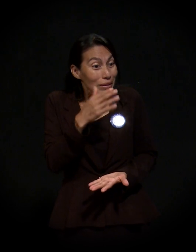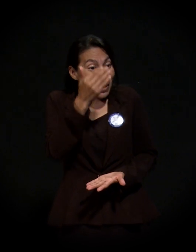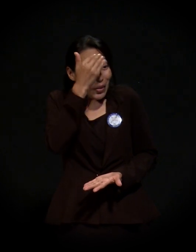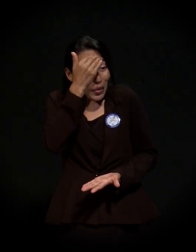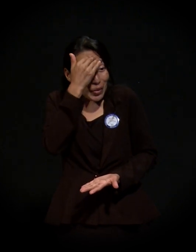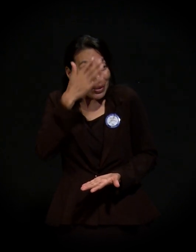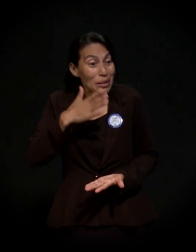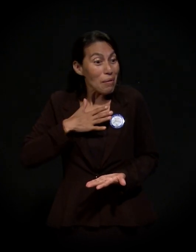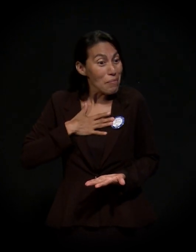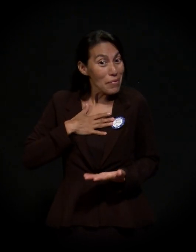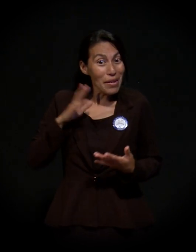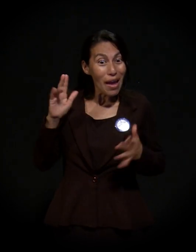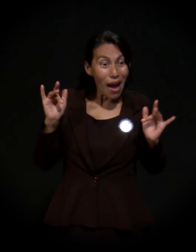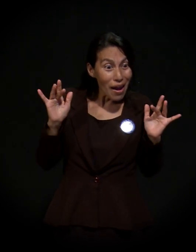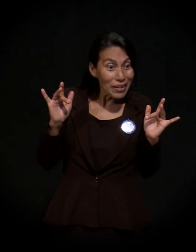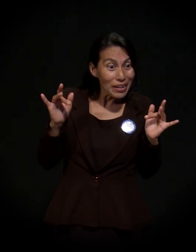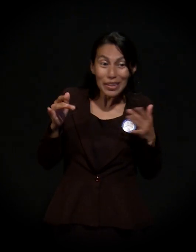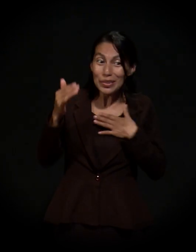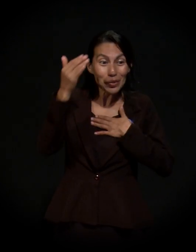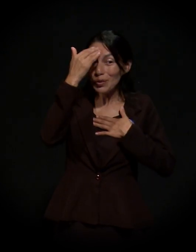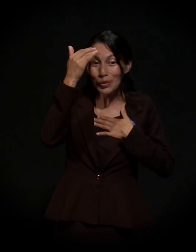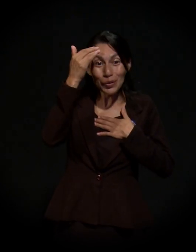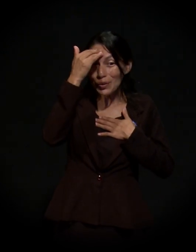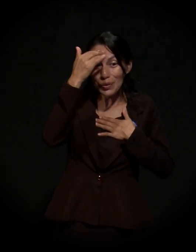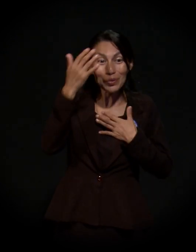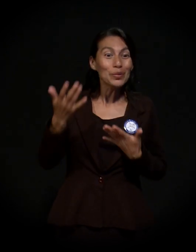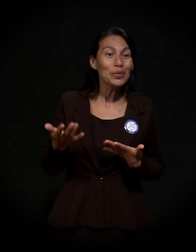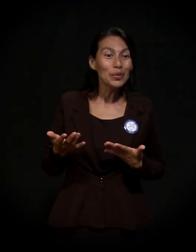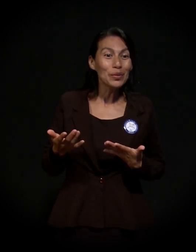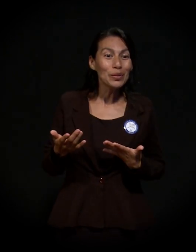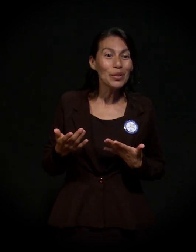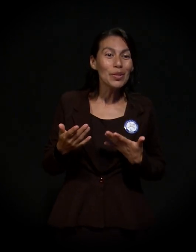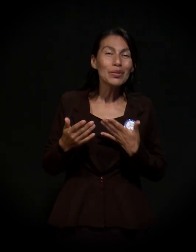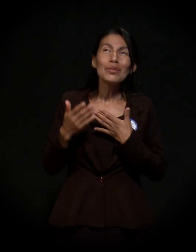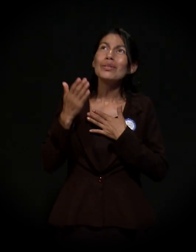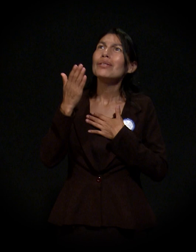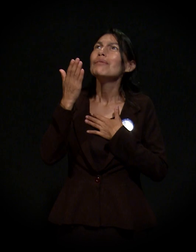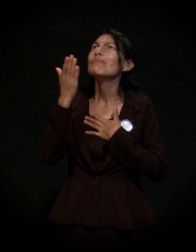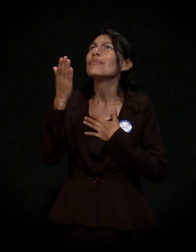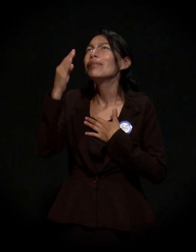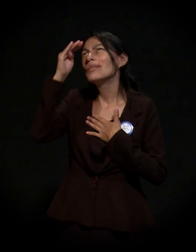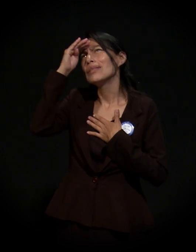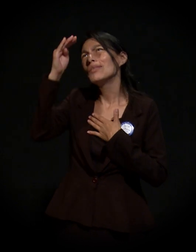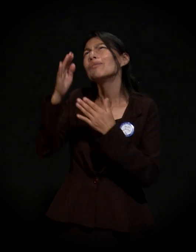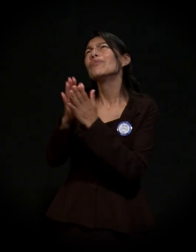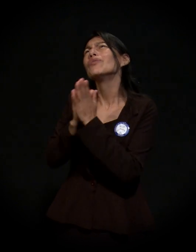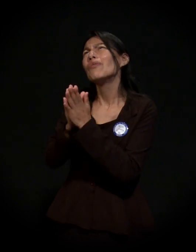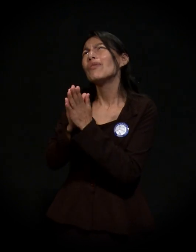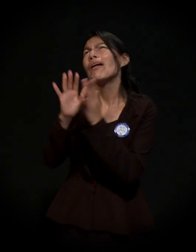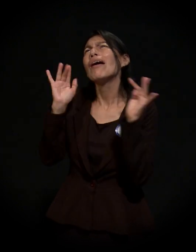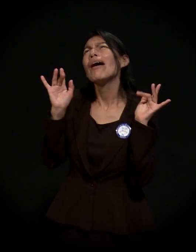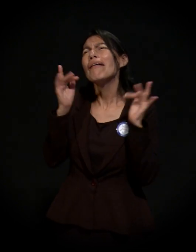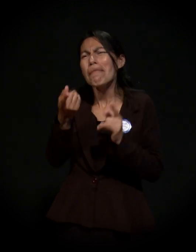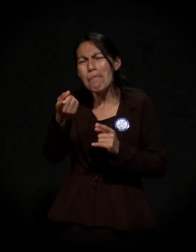de conocer el mío y yo no lo conozco. Yo solo le pedí a Dios que mandara a mi ángel.